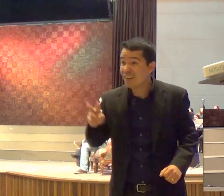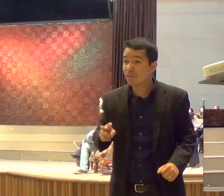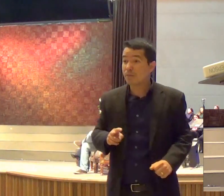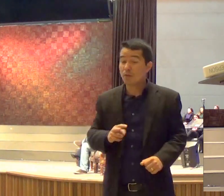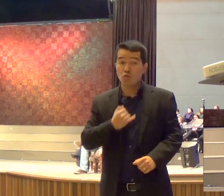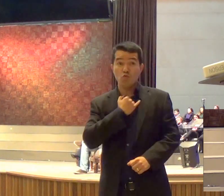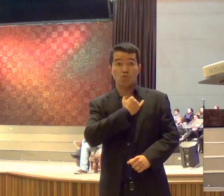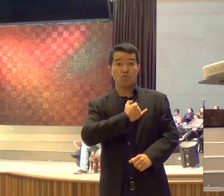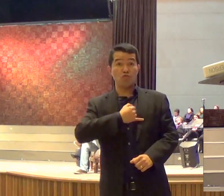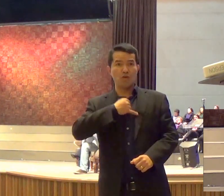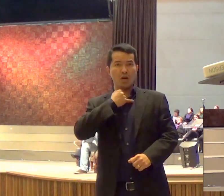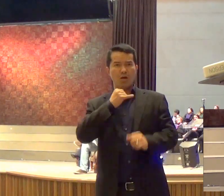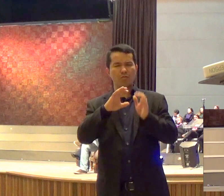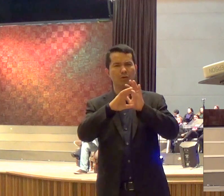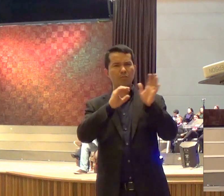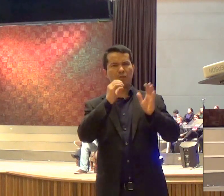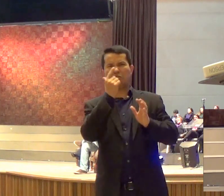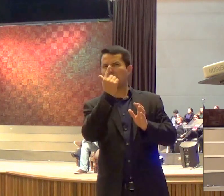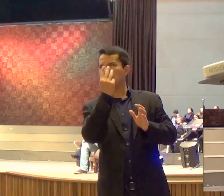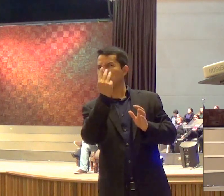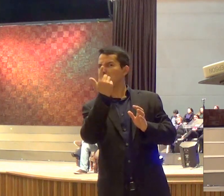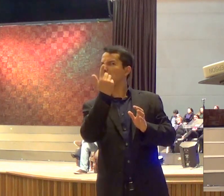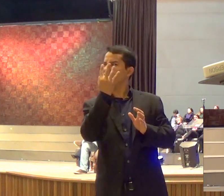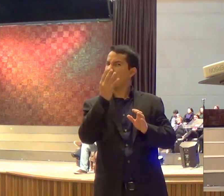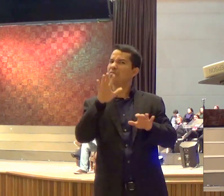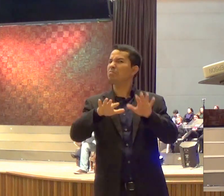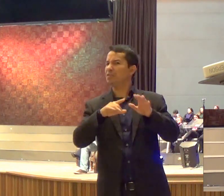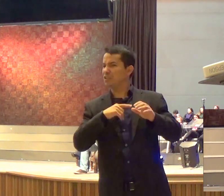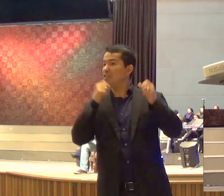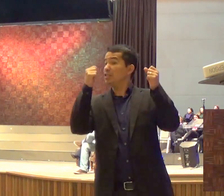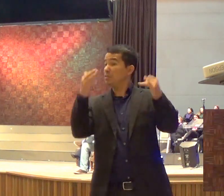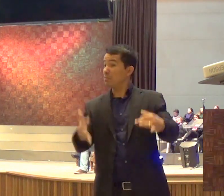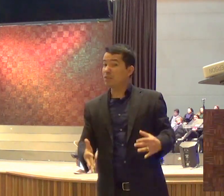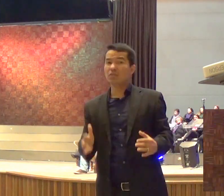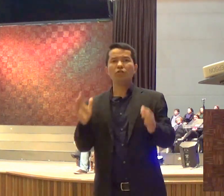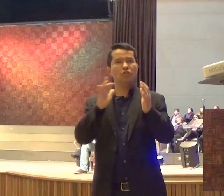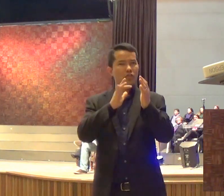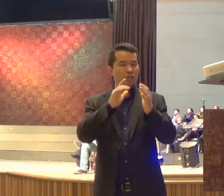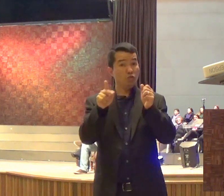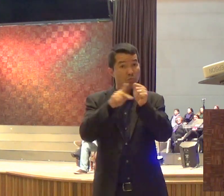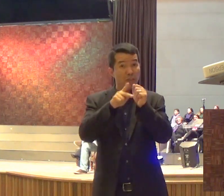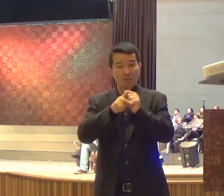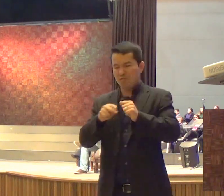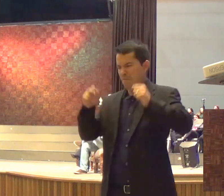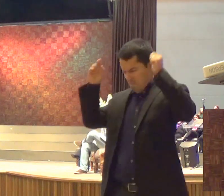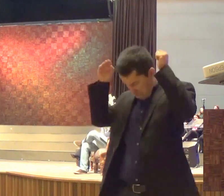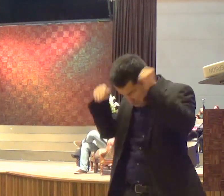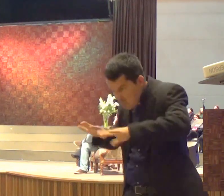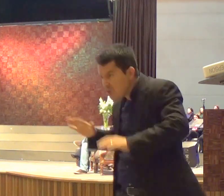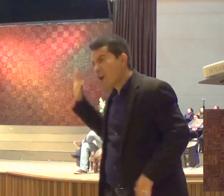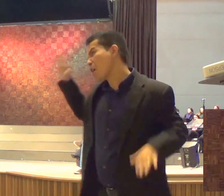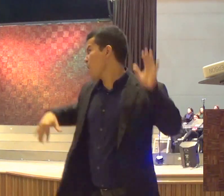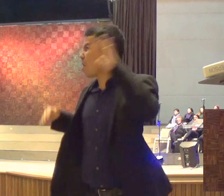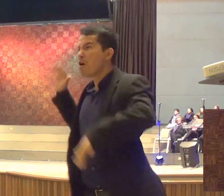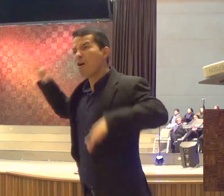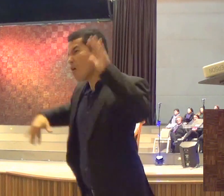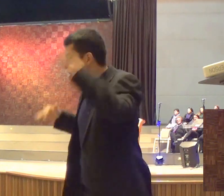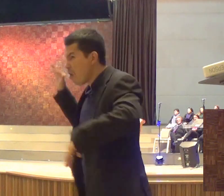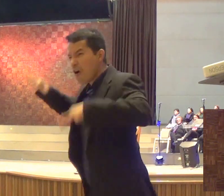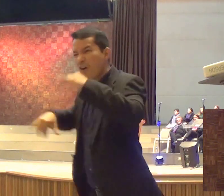na frente de todo mundo mas ele sabia que naquele instante naquele momento